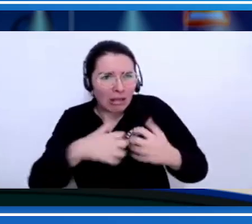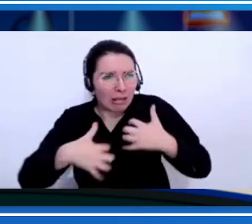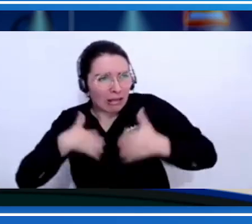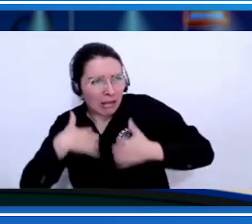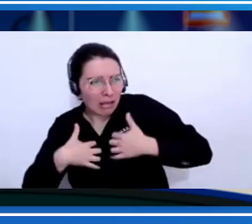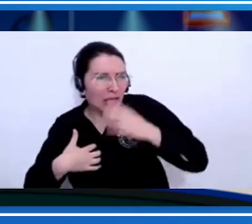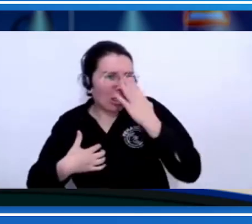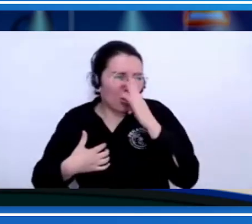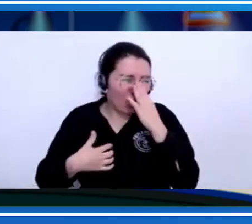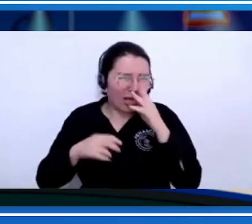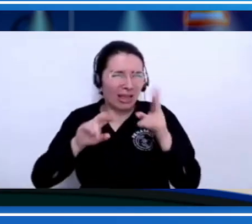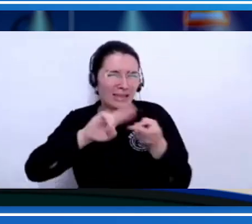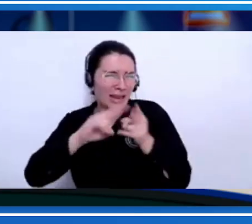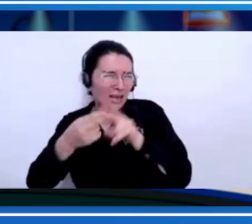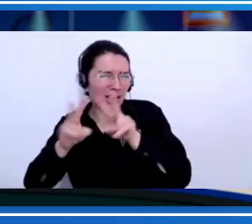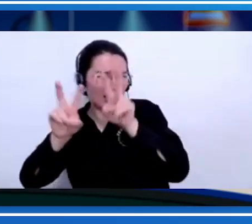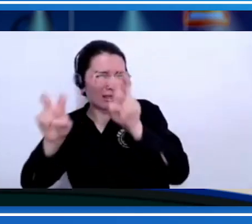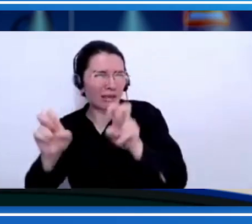materia de salud,